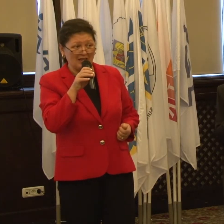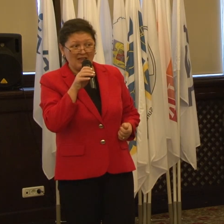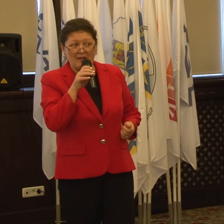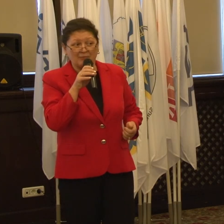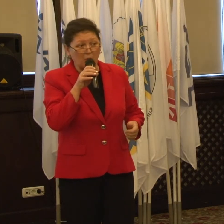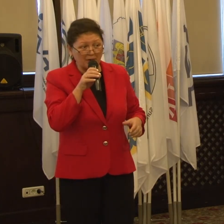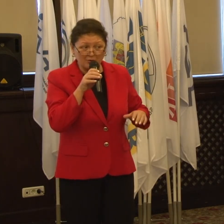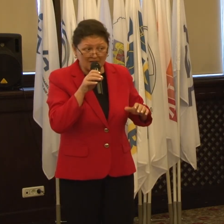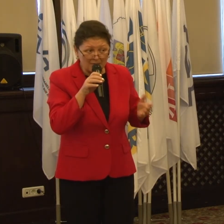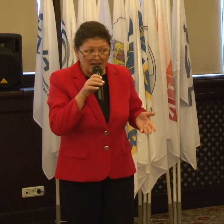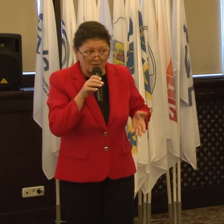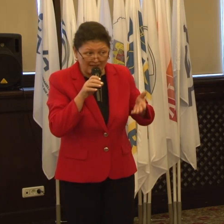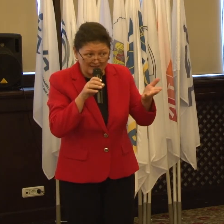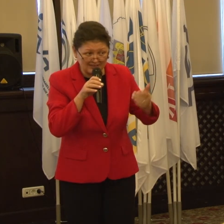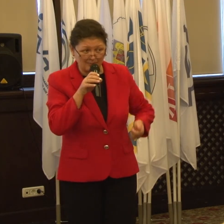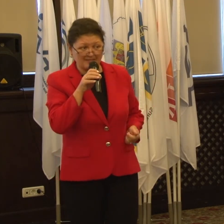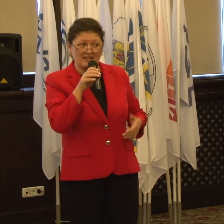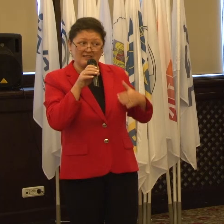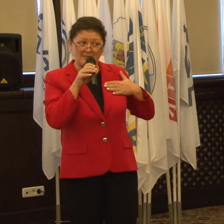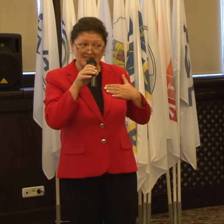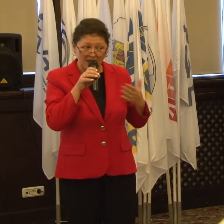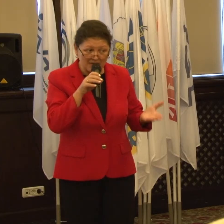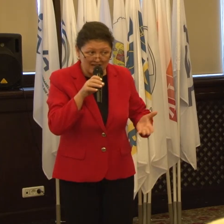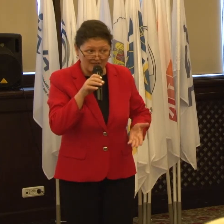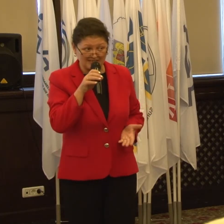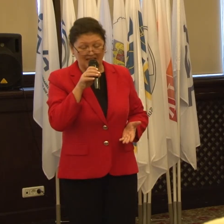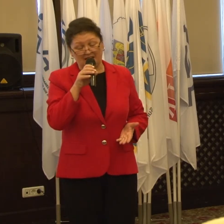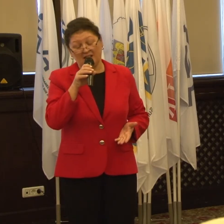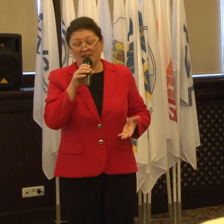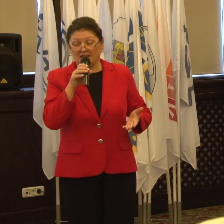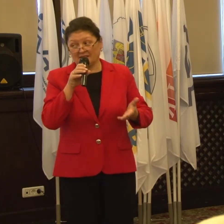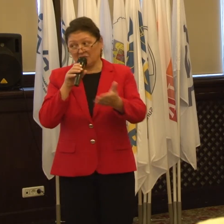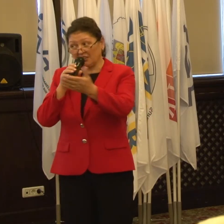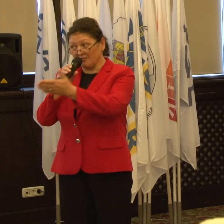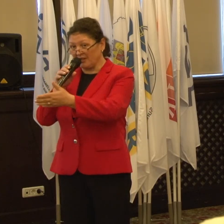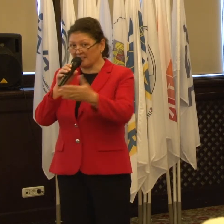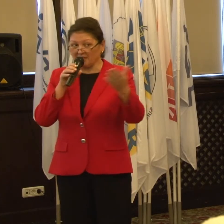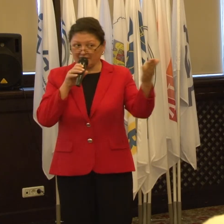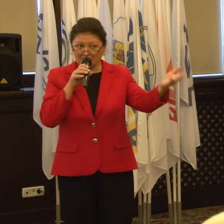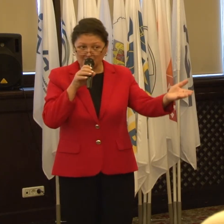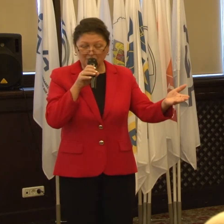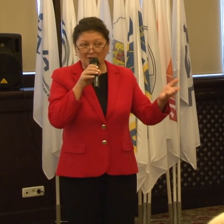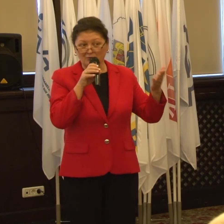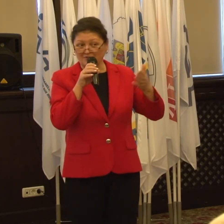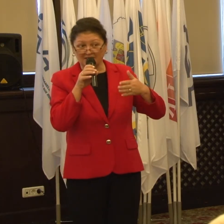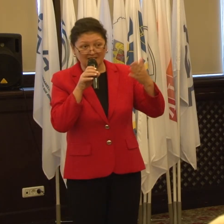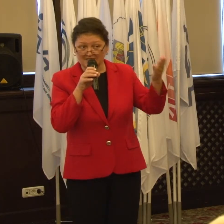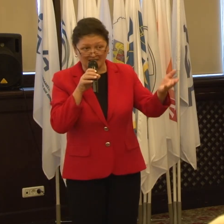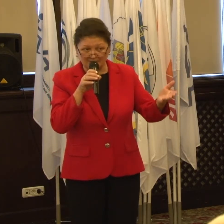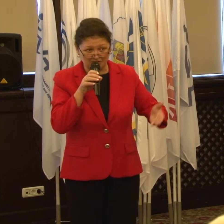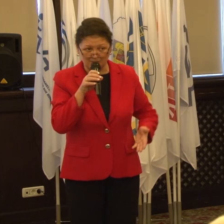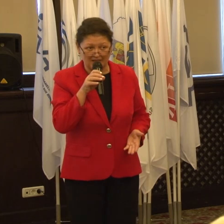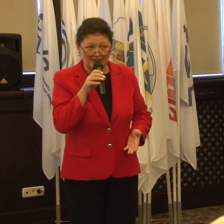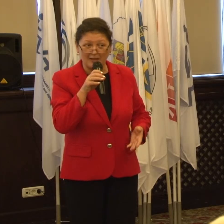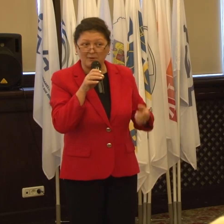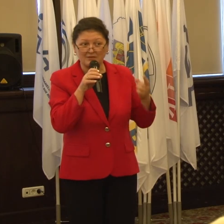doctor. Copilul nu trebuie aruncat, dat pe stradă, trebuie să ai milă față de el. Deci cei din față îl văd ce spune, eu nu fac decât să